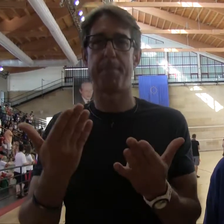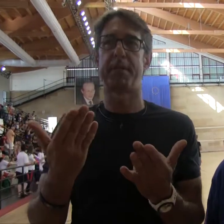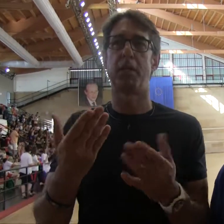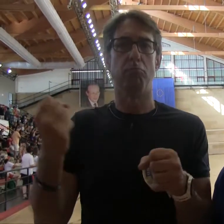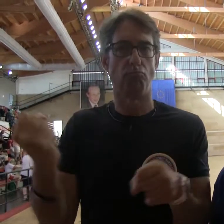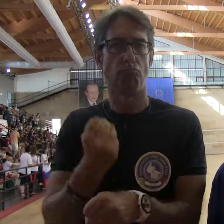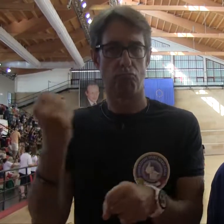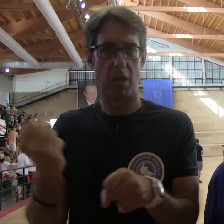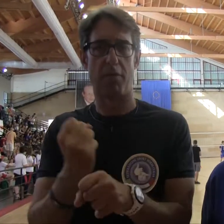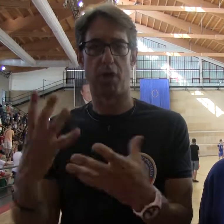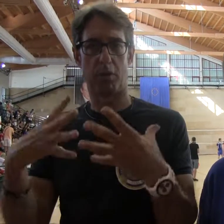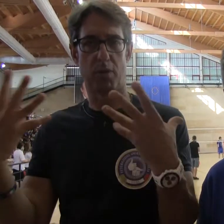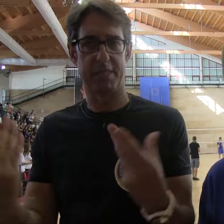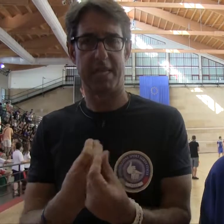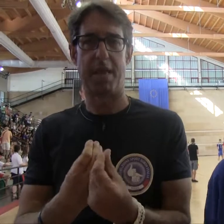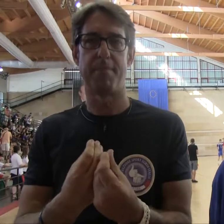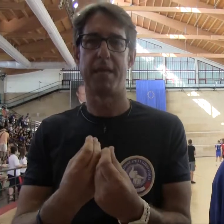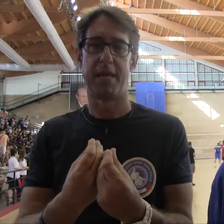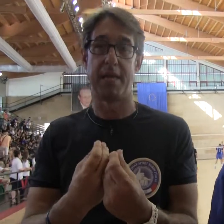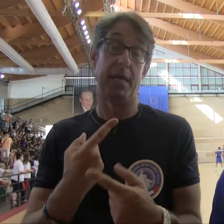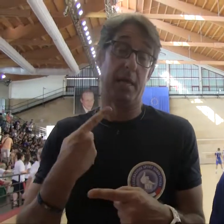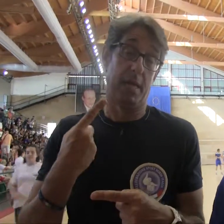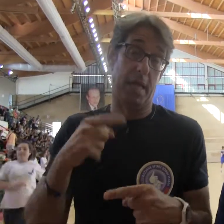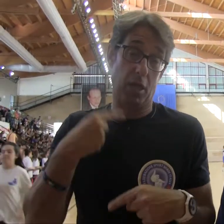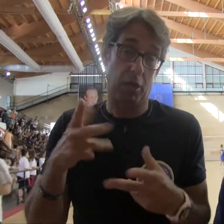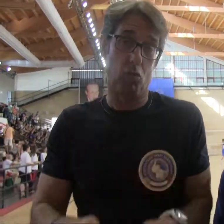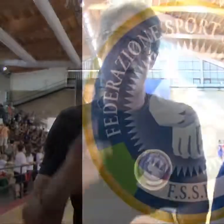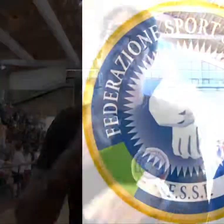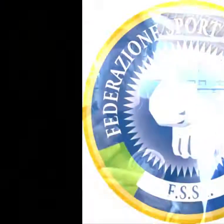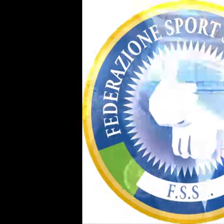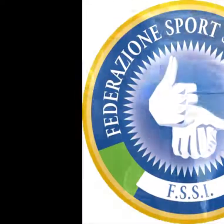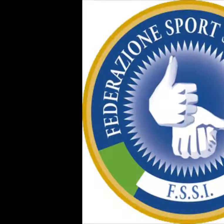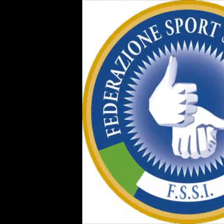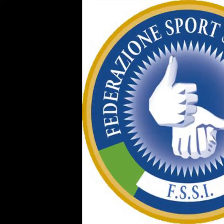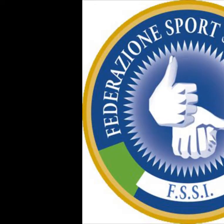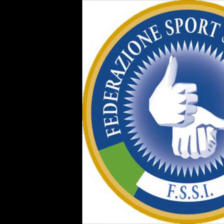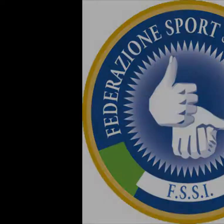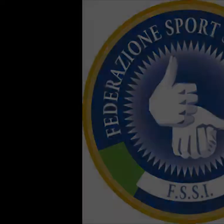che hanno lavorato e che io ancora una volta sento il dovere di ringraziare tantissimo.